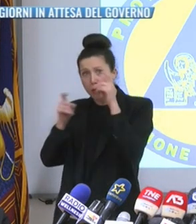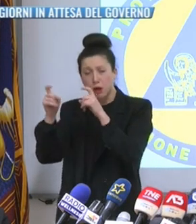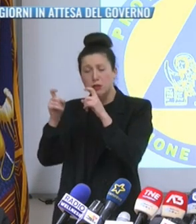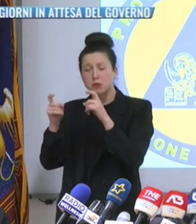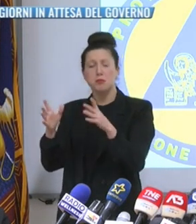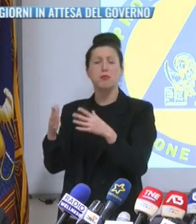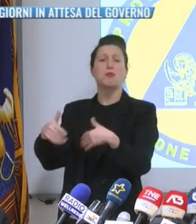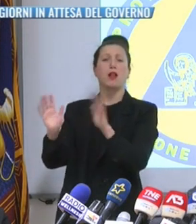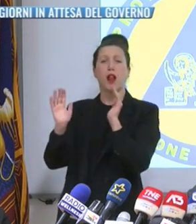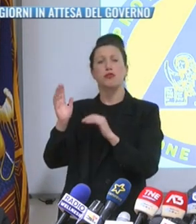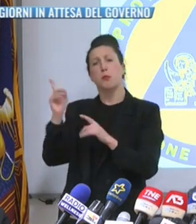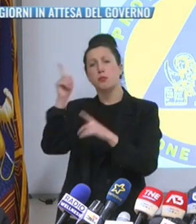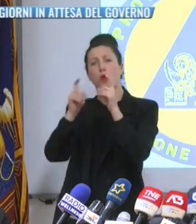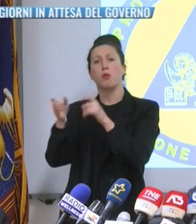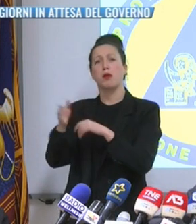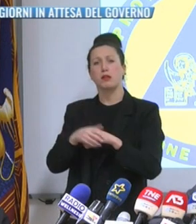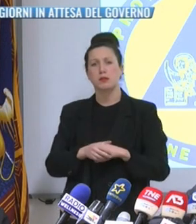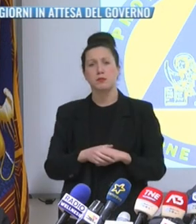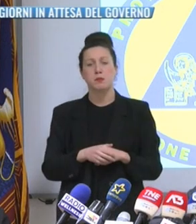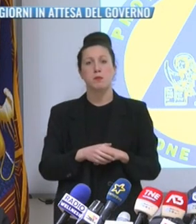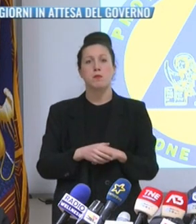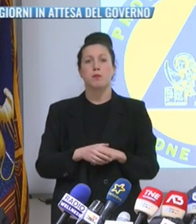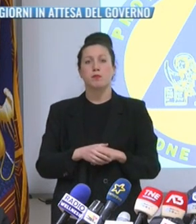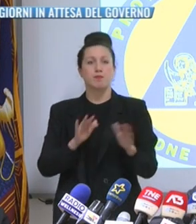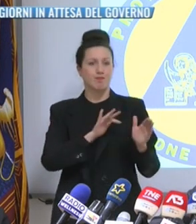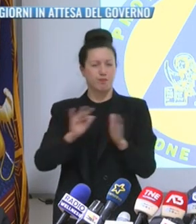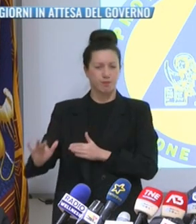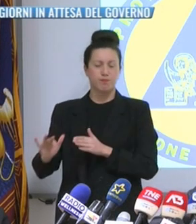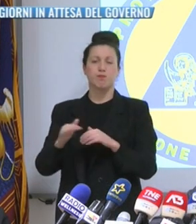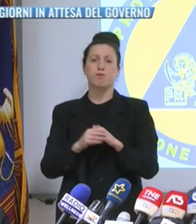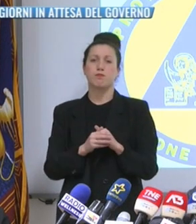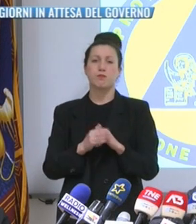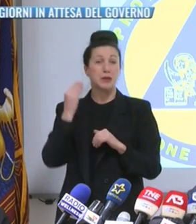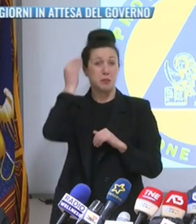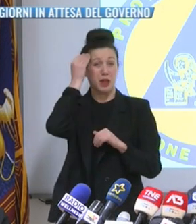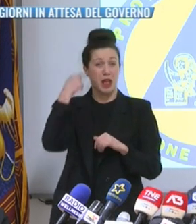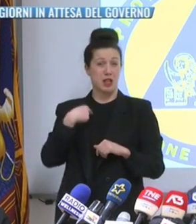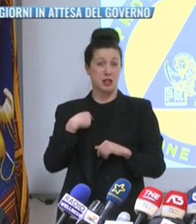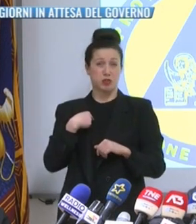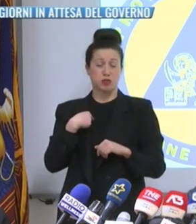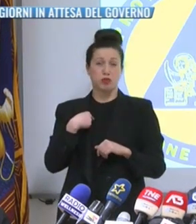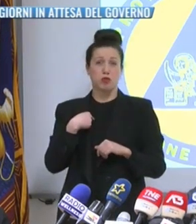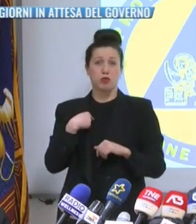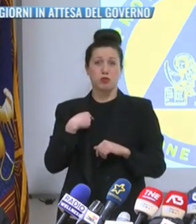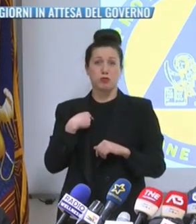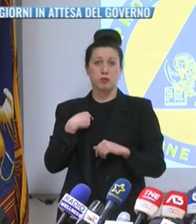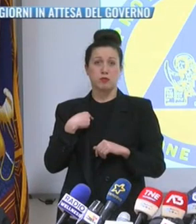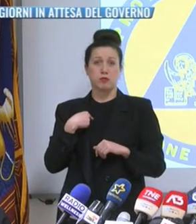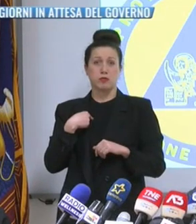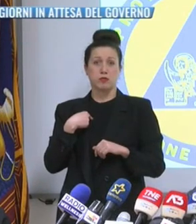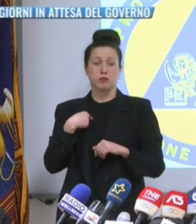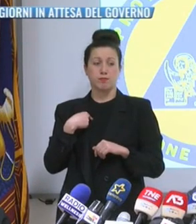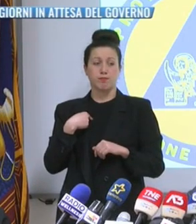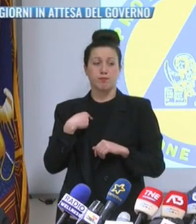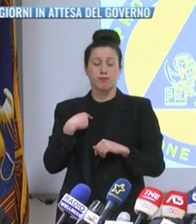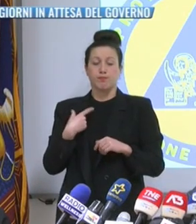E detto questo, io penso che sia fondamentale ricordare che qui noi avremo